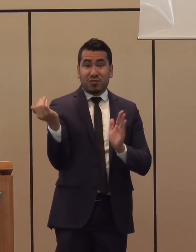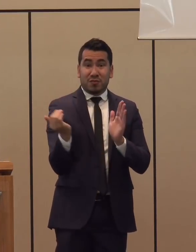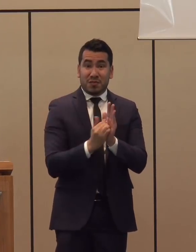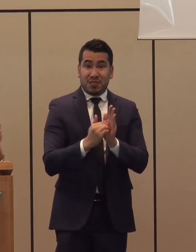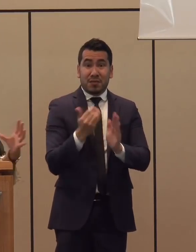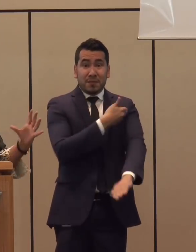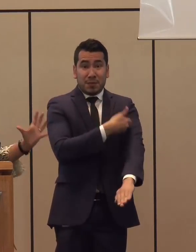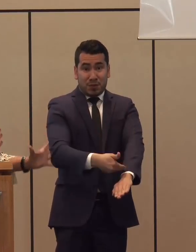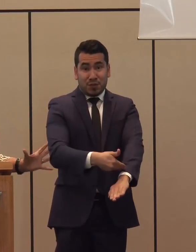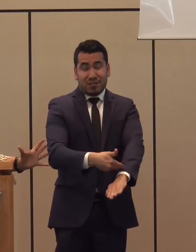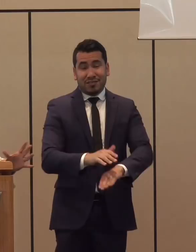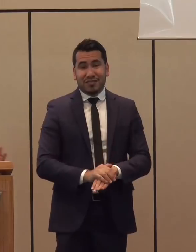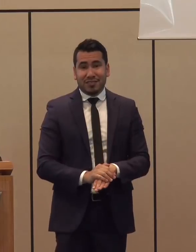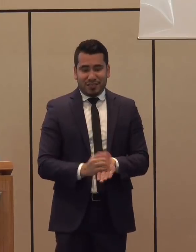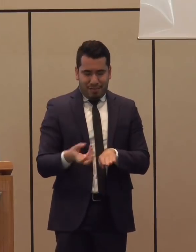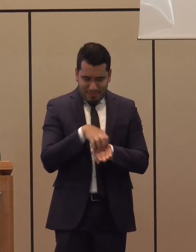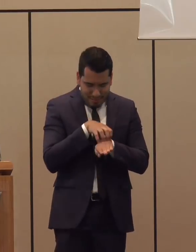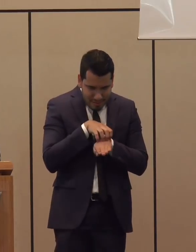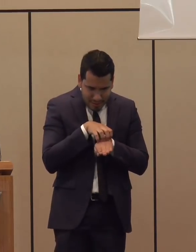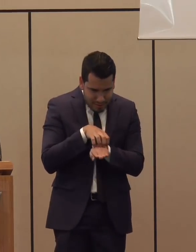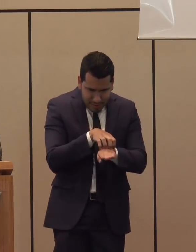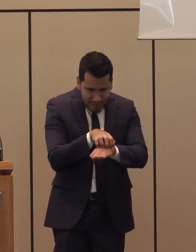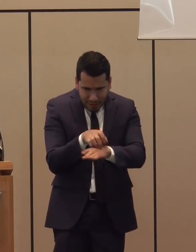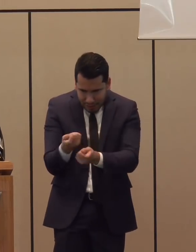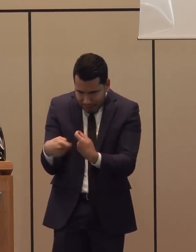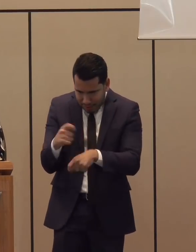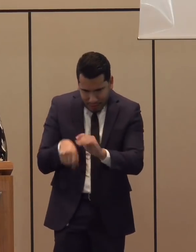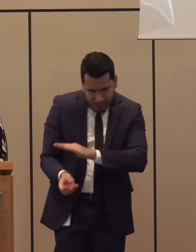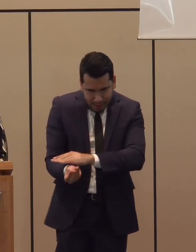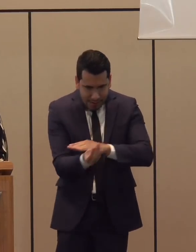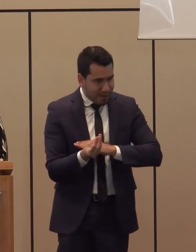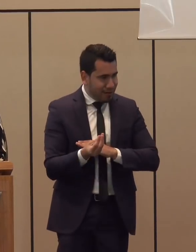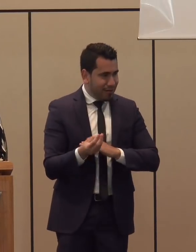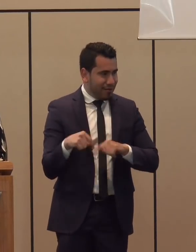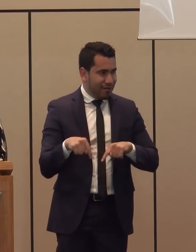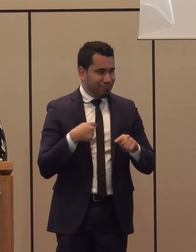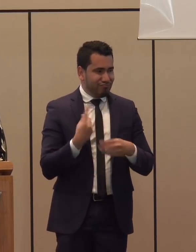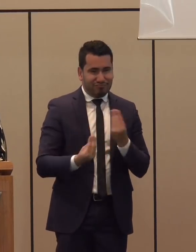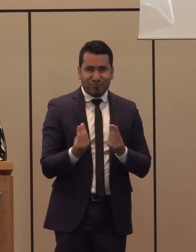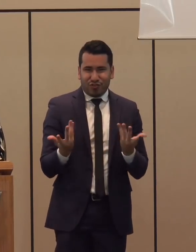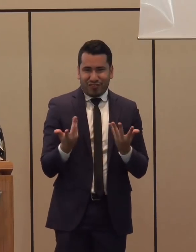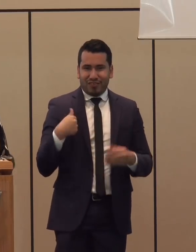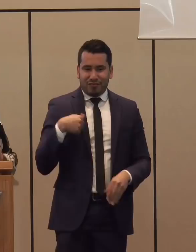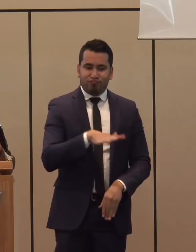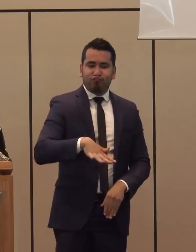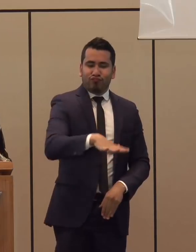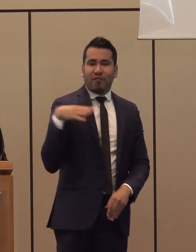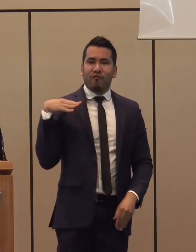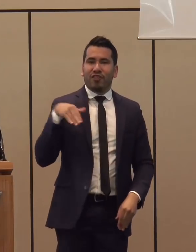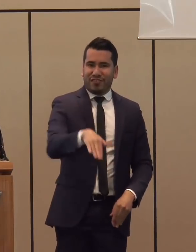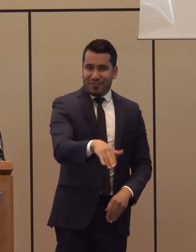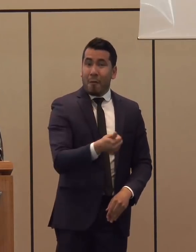200 mil millones no están entrando a la economía como tema de contrabando pero la lucha del contrabando no es una cosa que podemos hacer nosotros